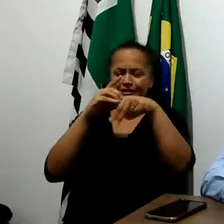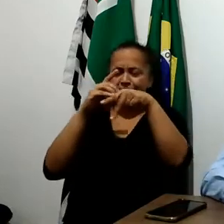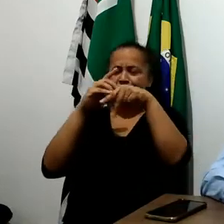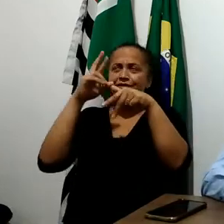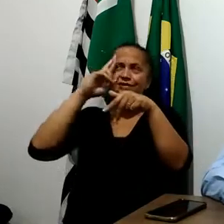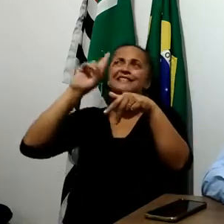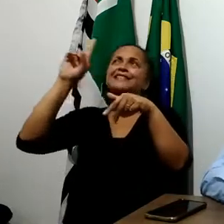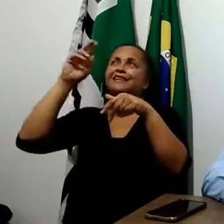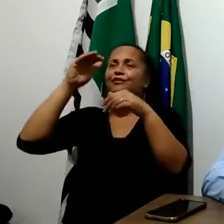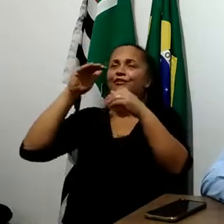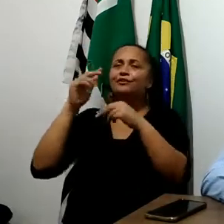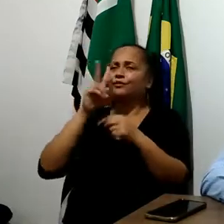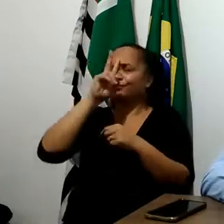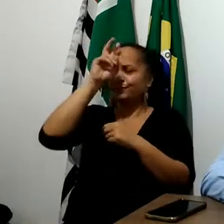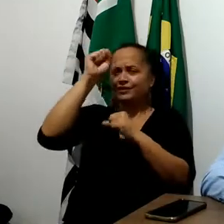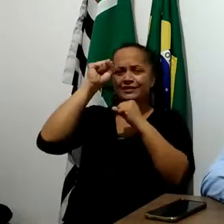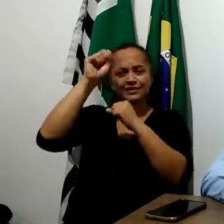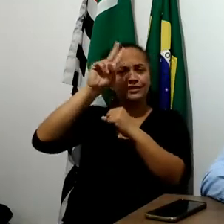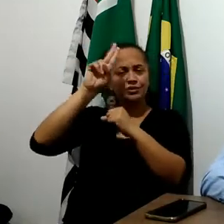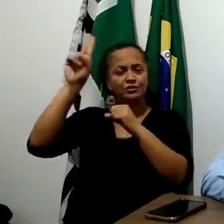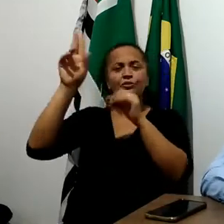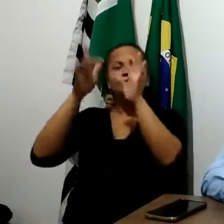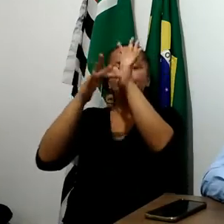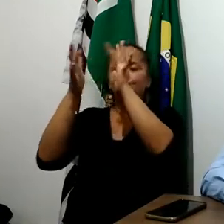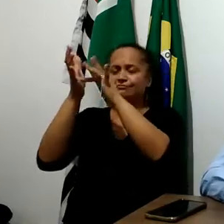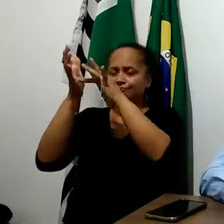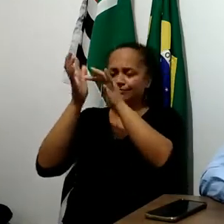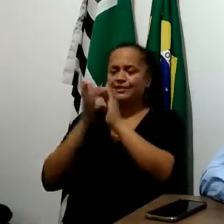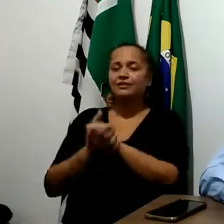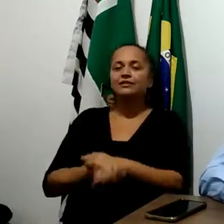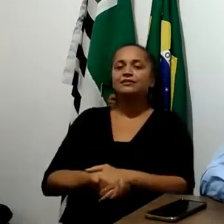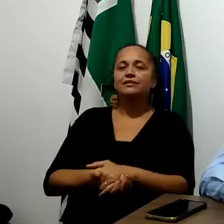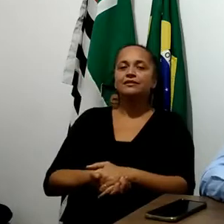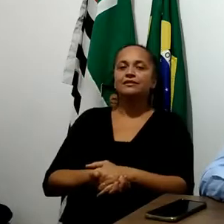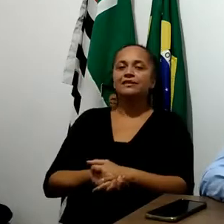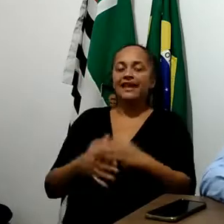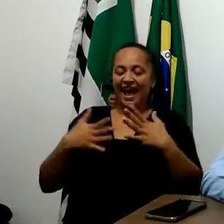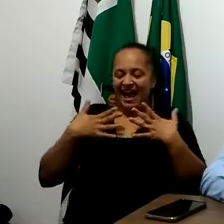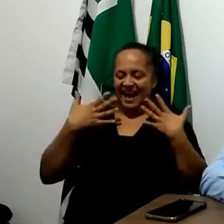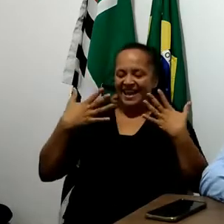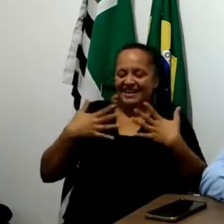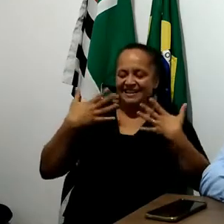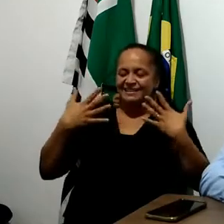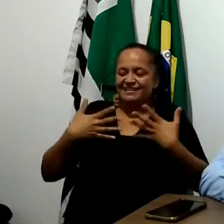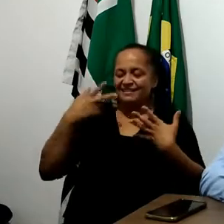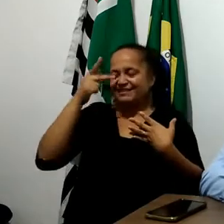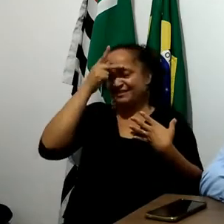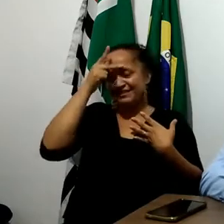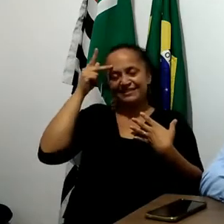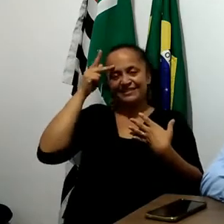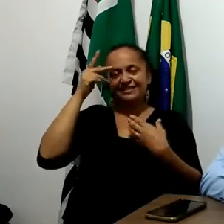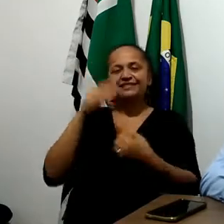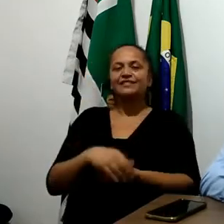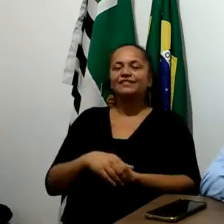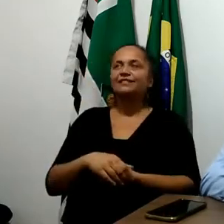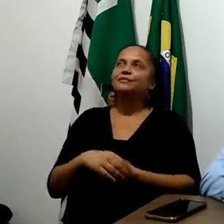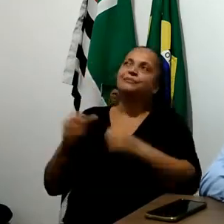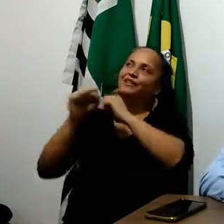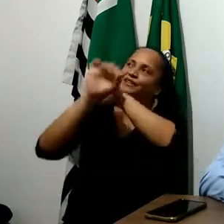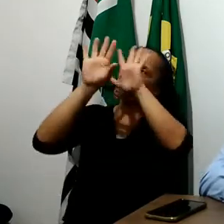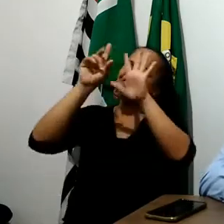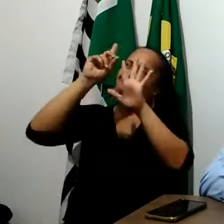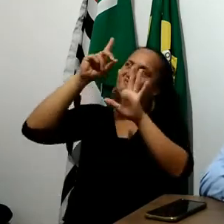Pai, no nome santo de Jesus. Que o Senhor, Pai, venha animar o ânimo dessa pessoa. É para a tua glória que